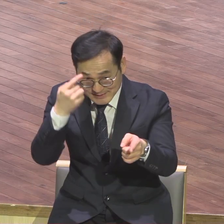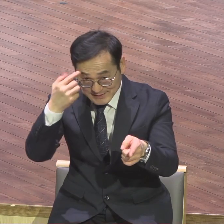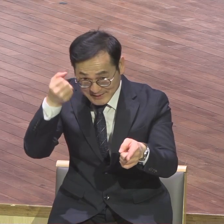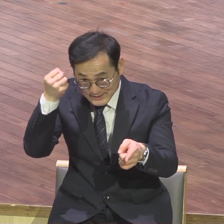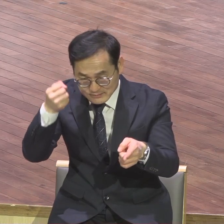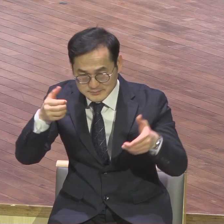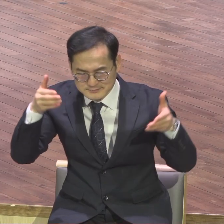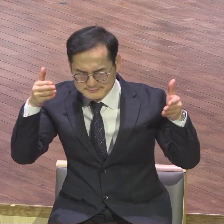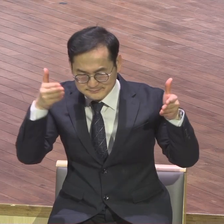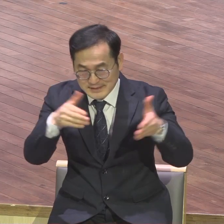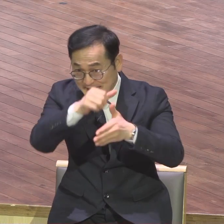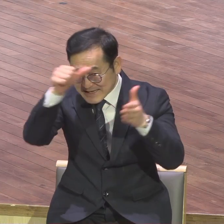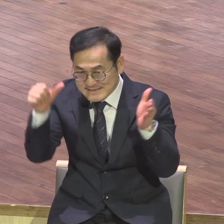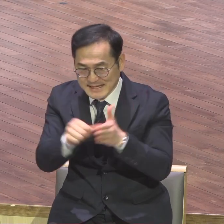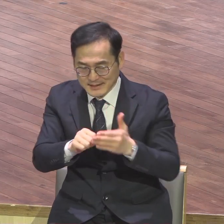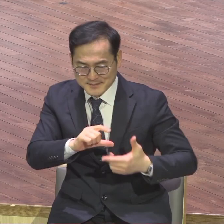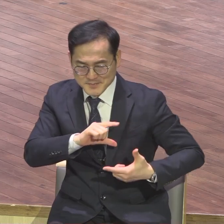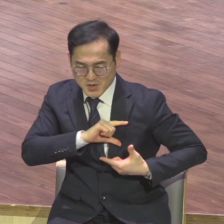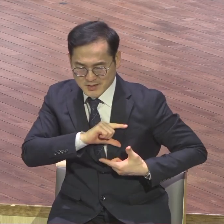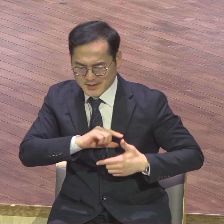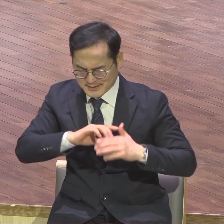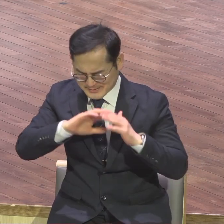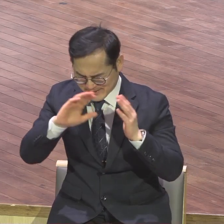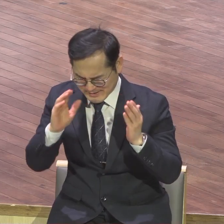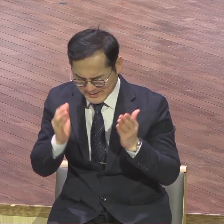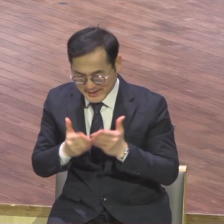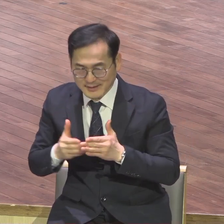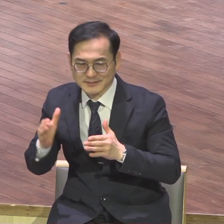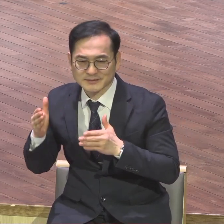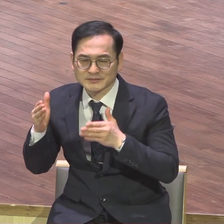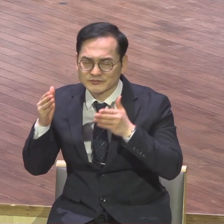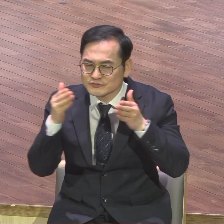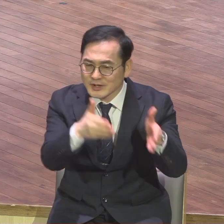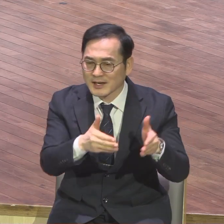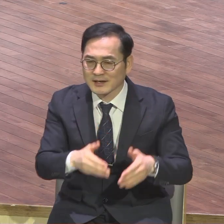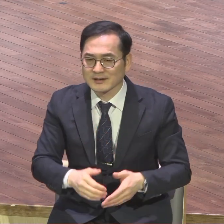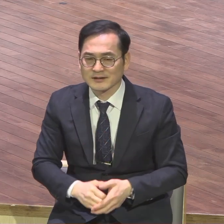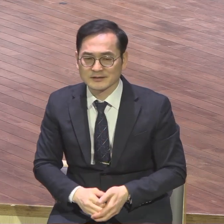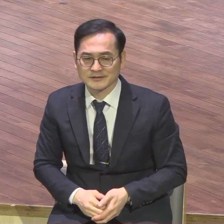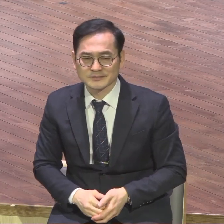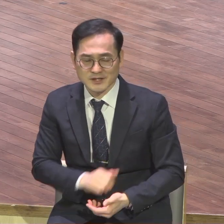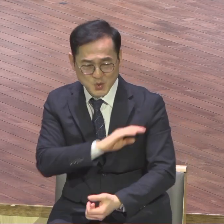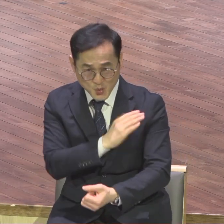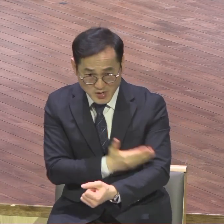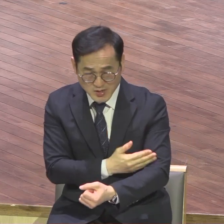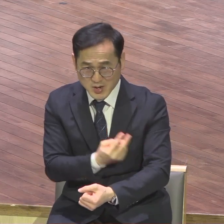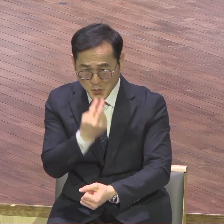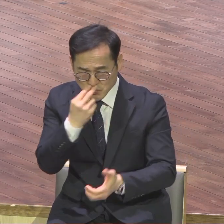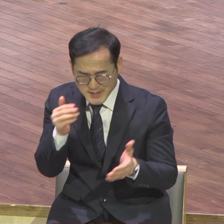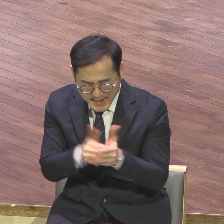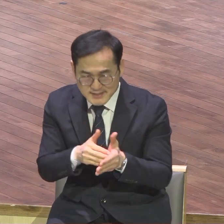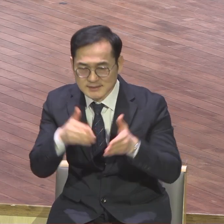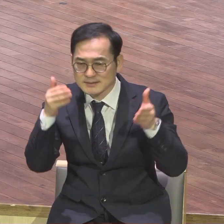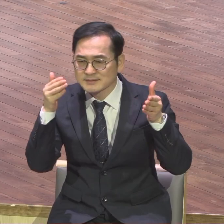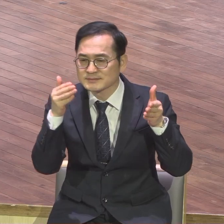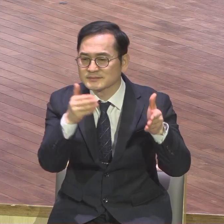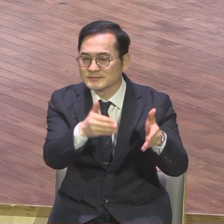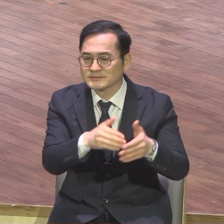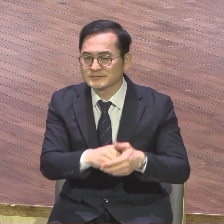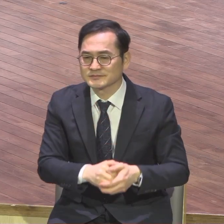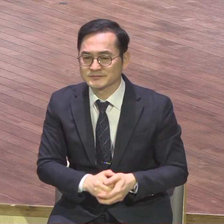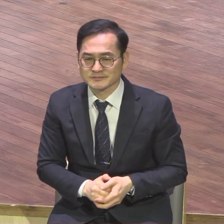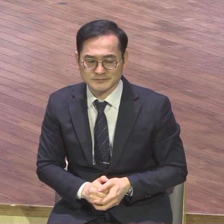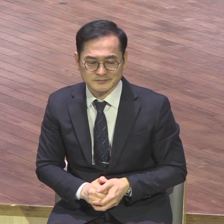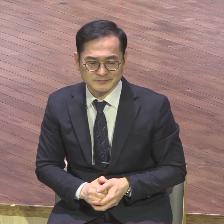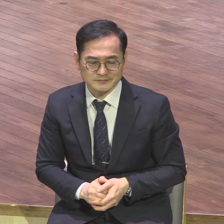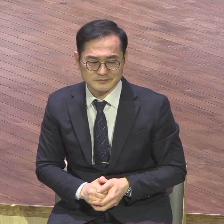바쳐버려요. 자기 명예, 자기 이름, 자기 권력, 목숨 걸어봅니다. 그냥 이게 다니까,